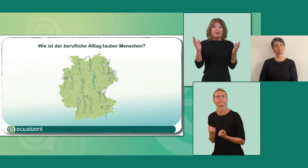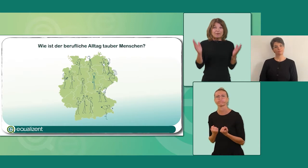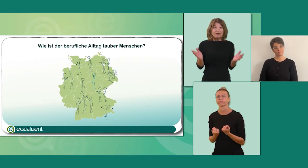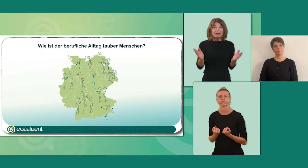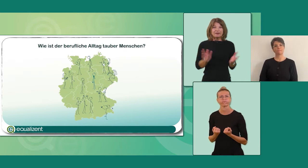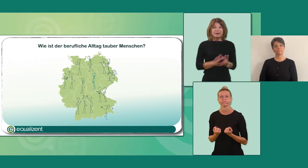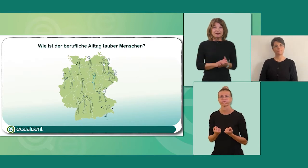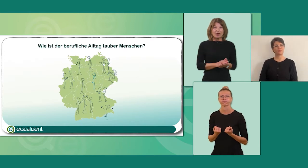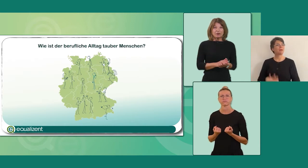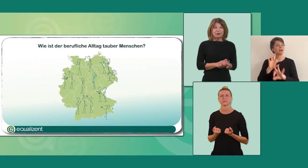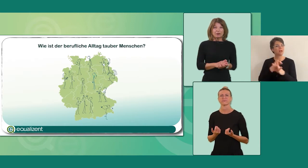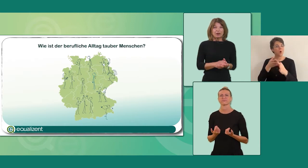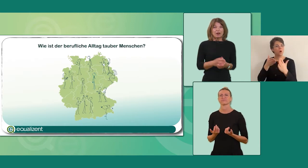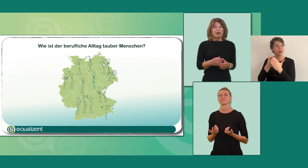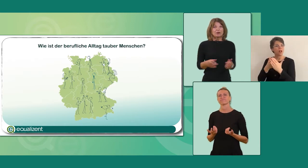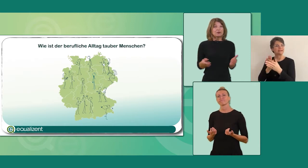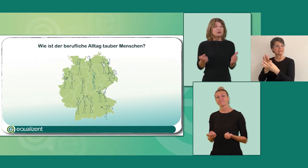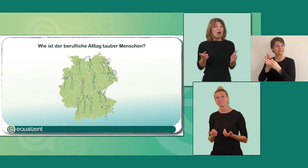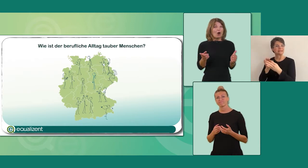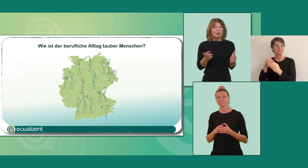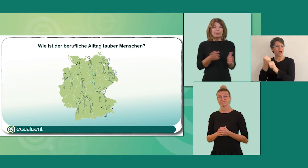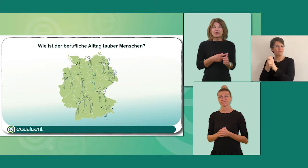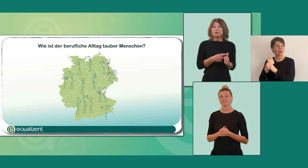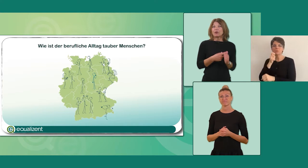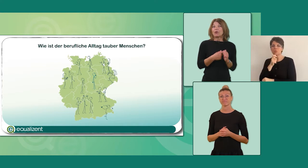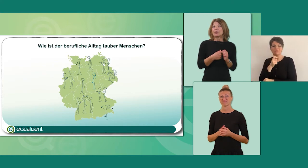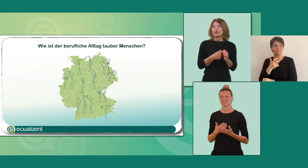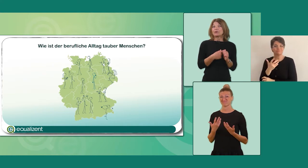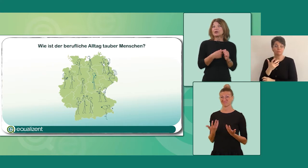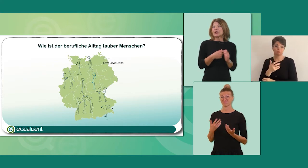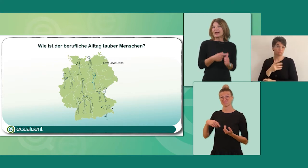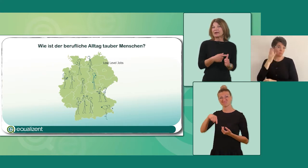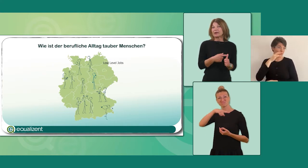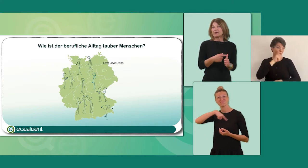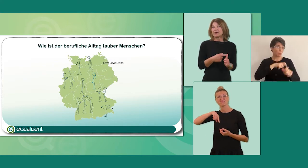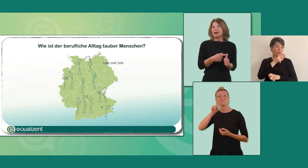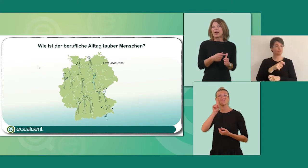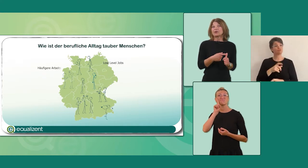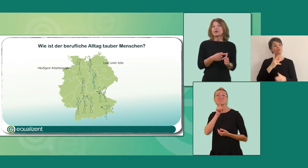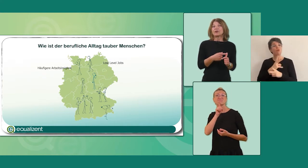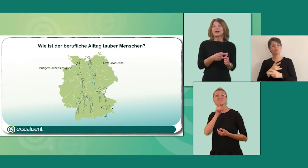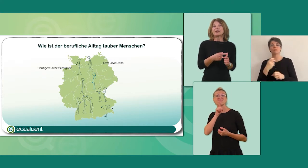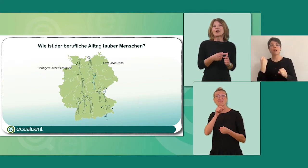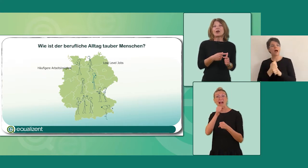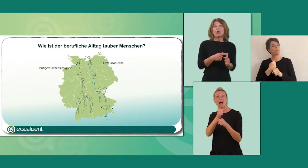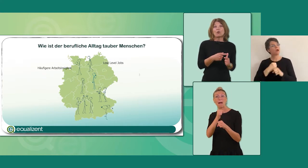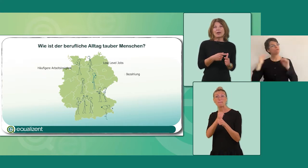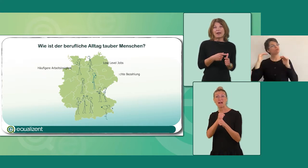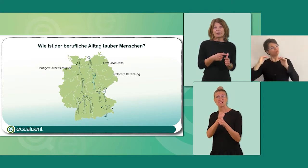Und wie wirkt sich das aus? Taube Menschen bekommen oft nur schlechte, also